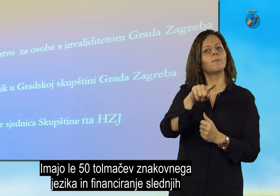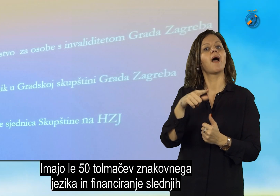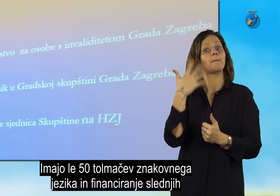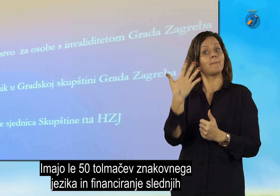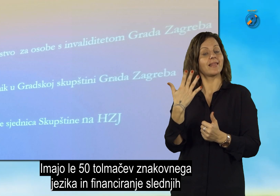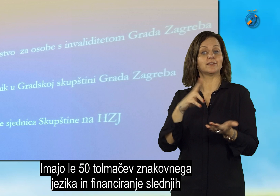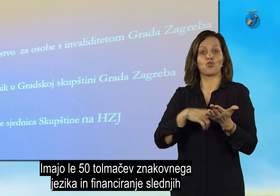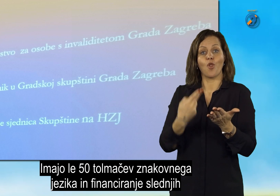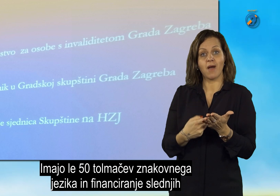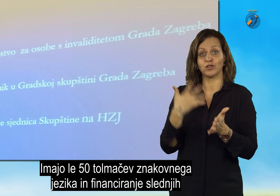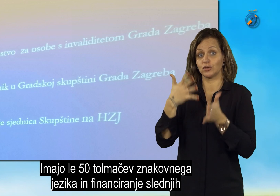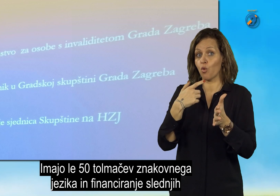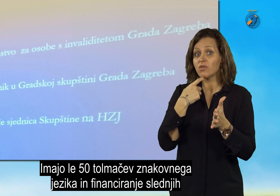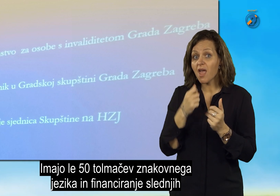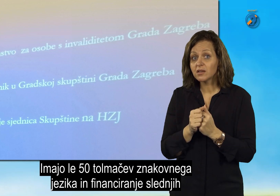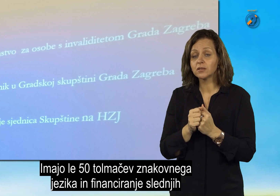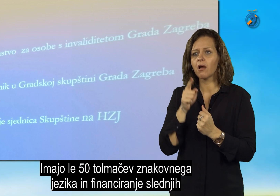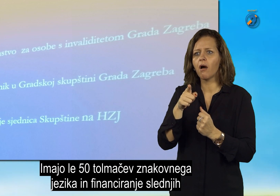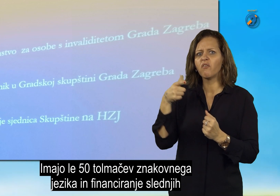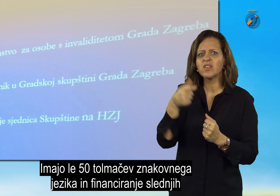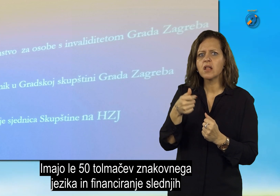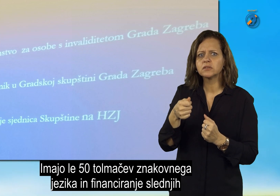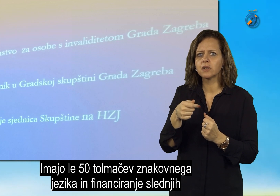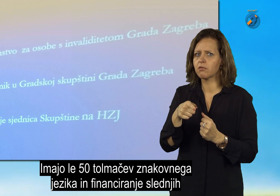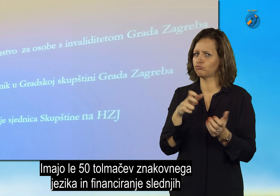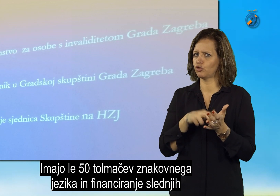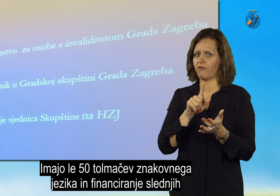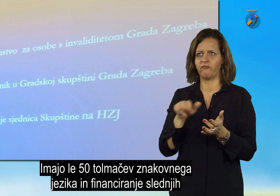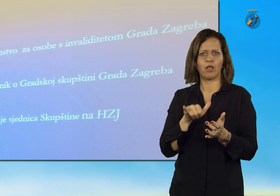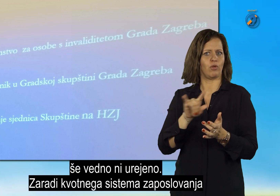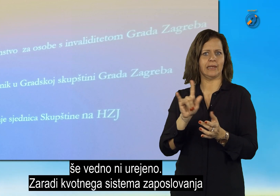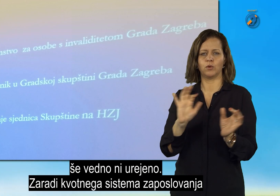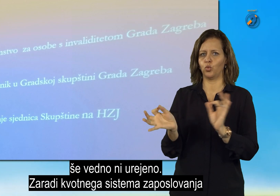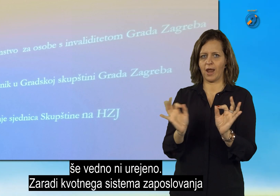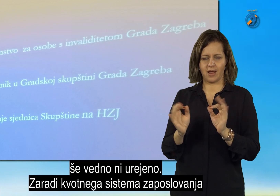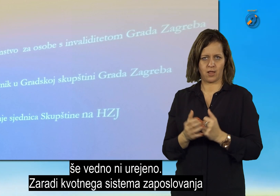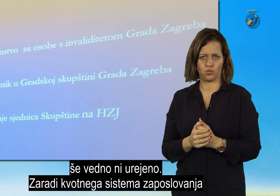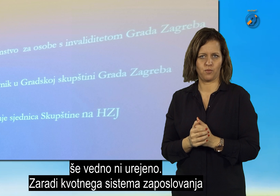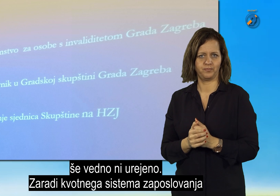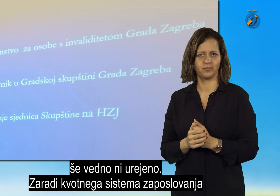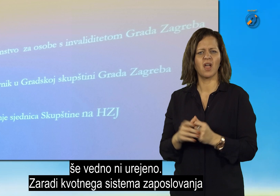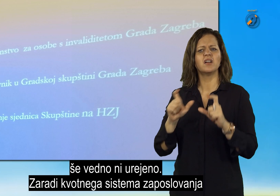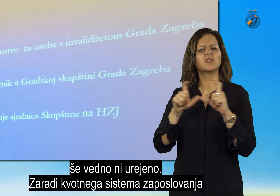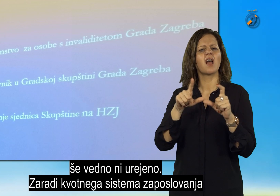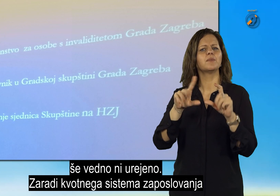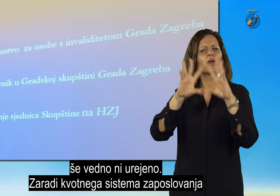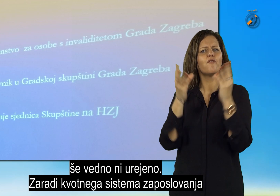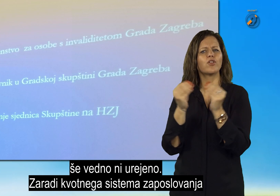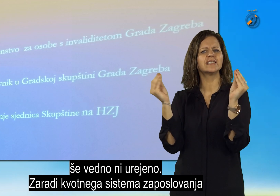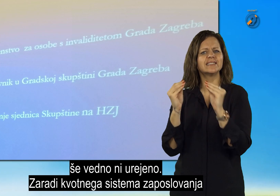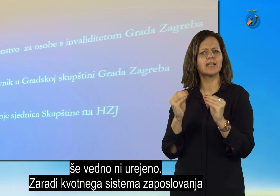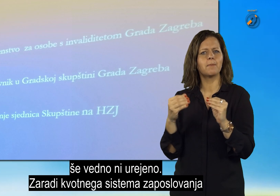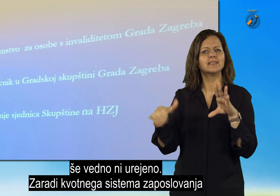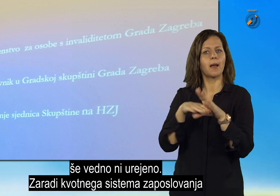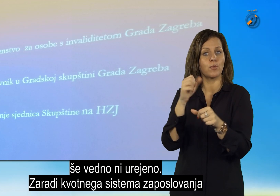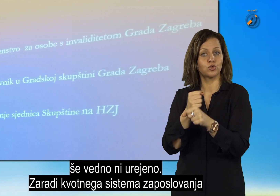Imajo le 50 tolmačev znakovnega jezika in financiranje slednjih še vedno ni urejeno. Zaradi